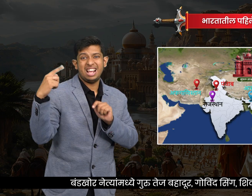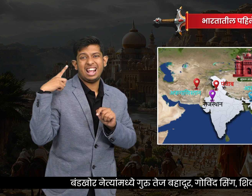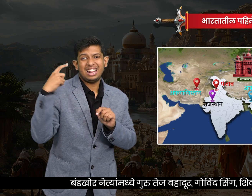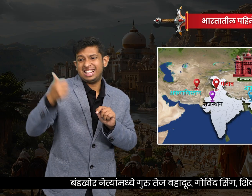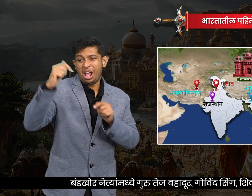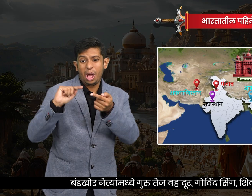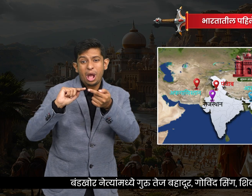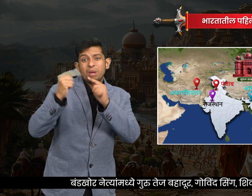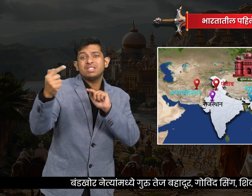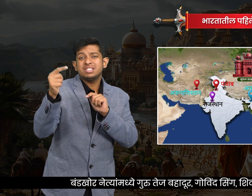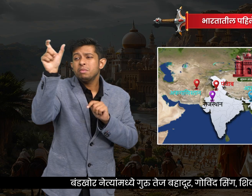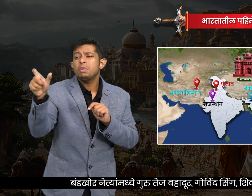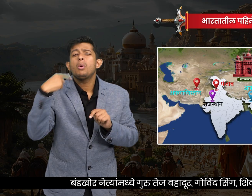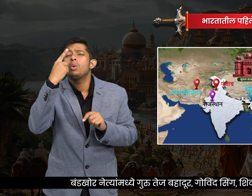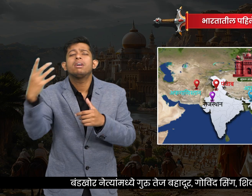बंडखोर